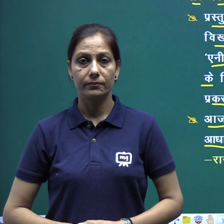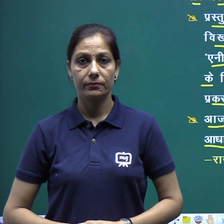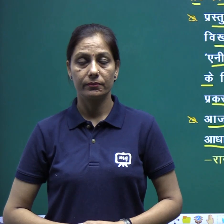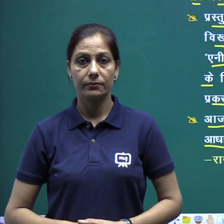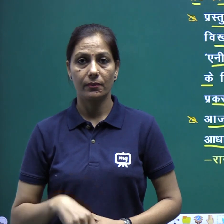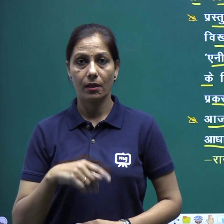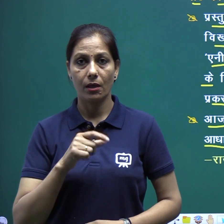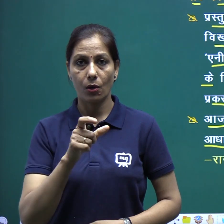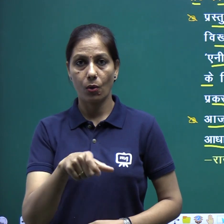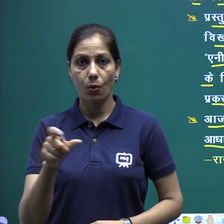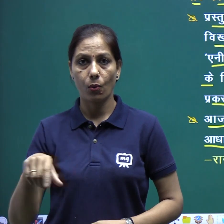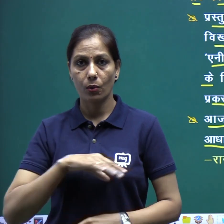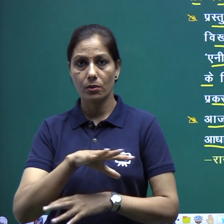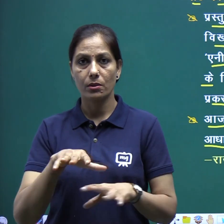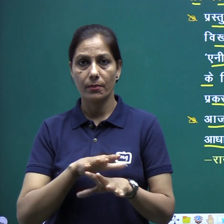सामाजिक